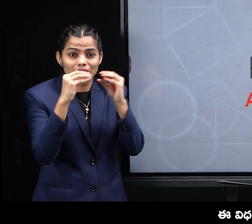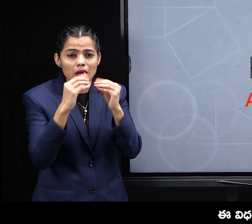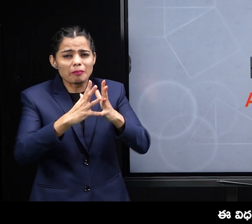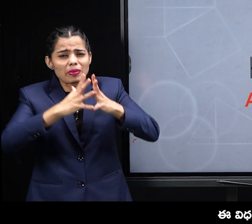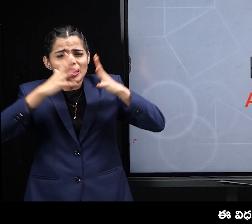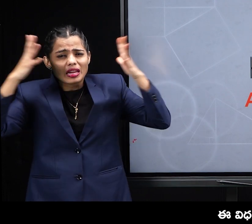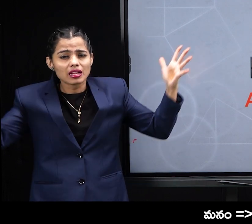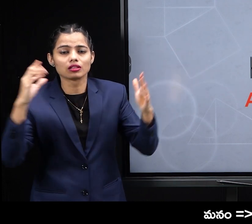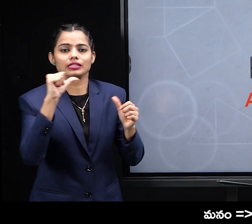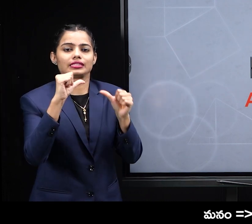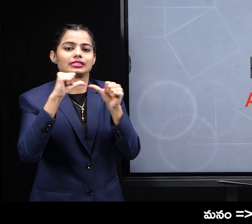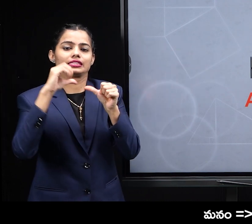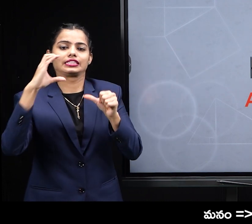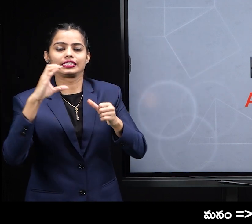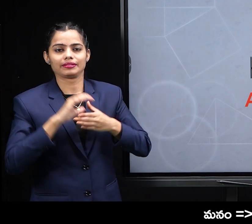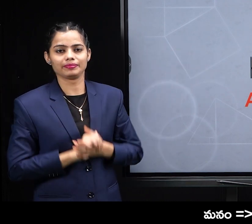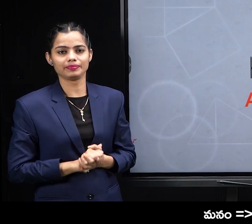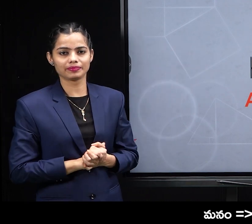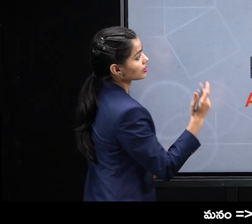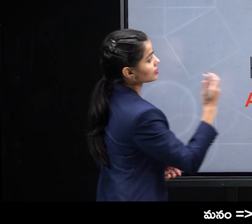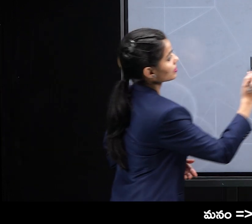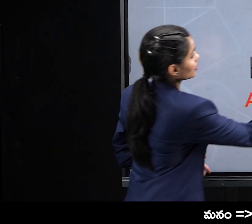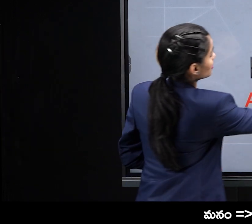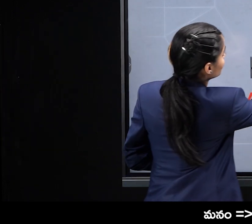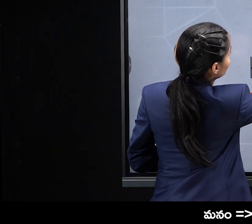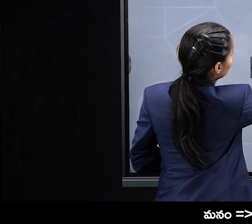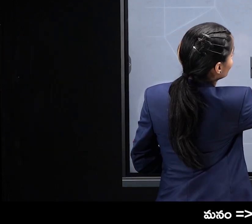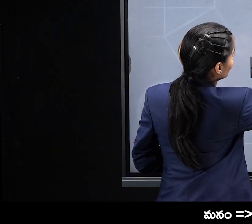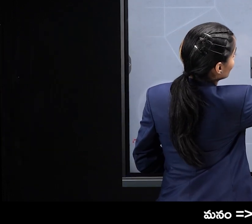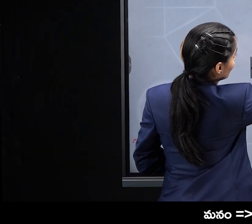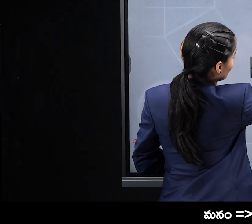ప్రకారం మనం గ్యుస్ రాఇస్ టు ఏబి గ్రేటర్దం